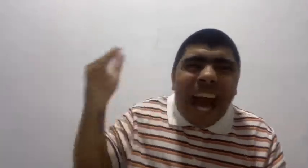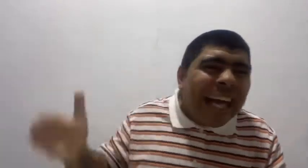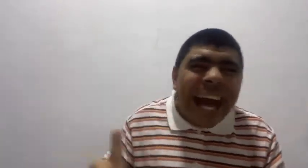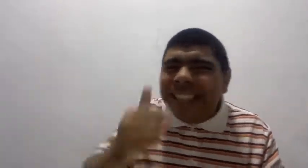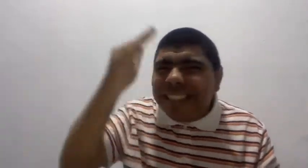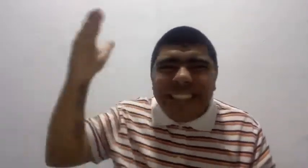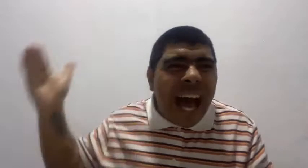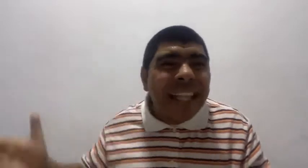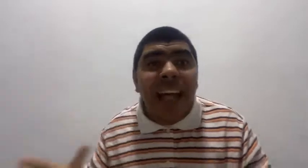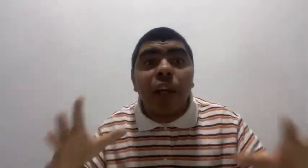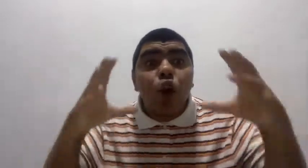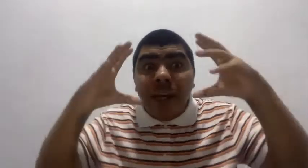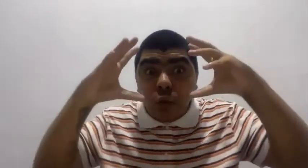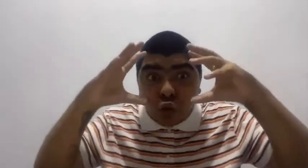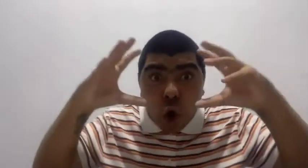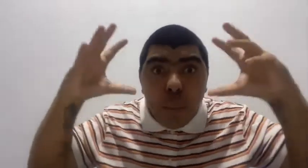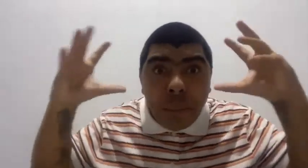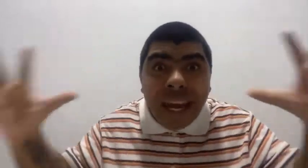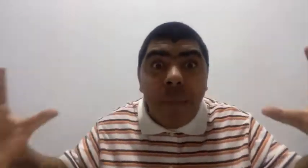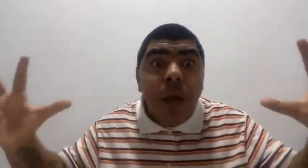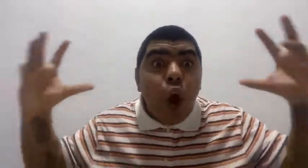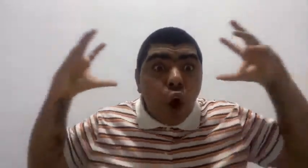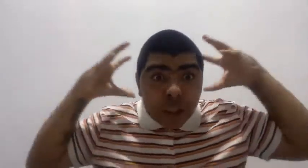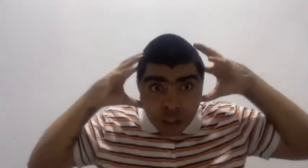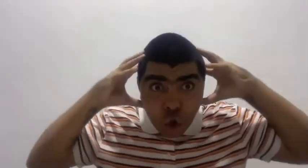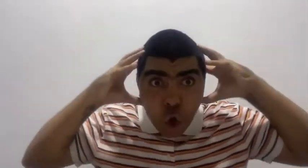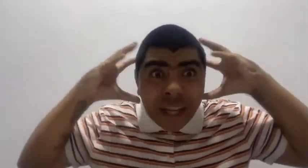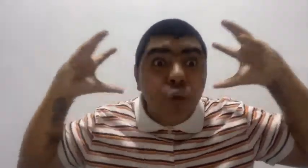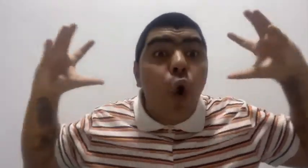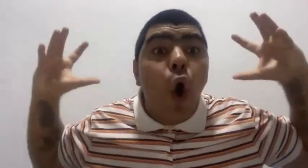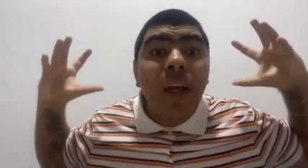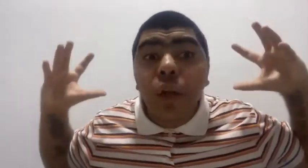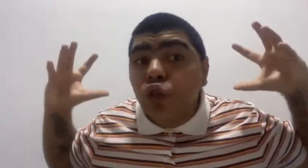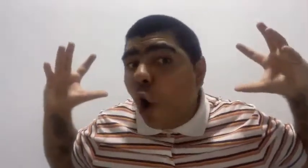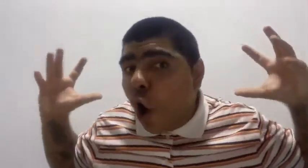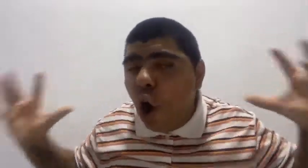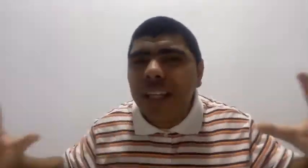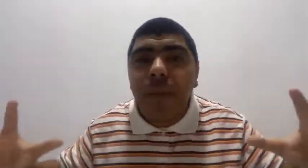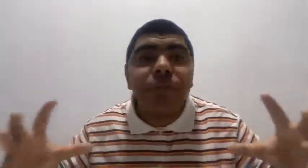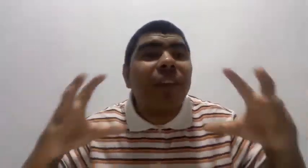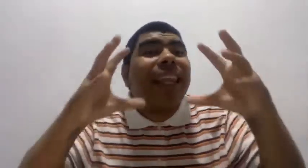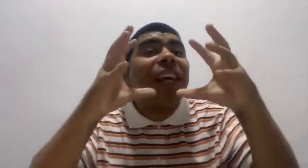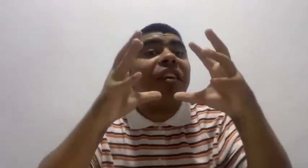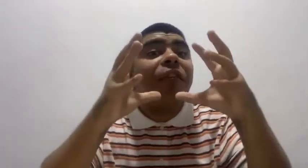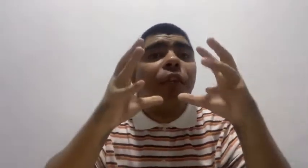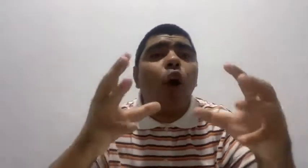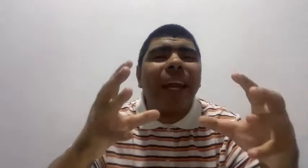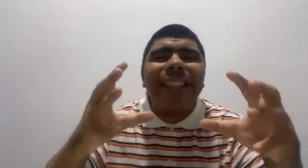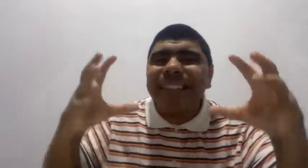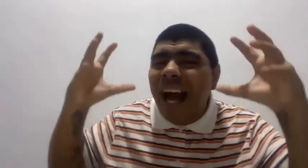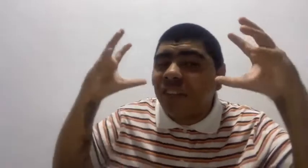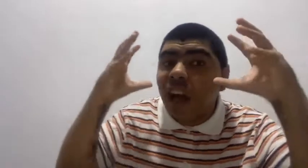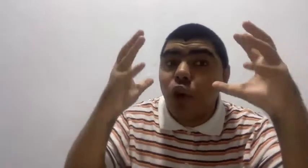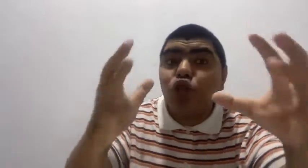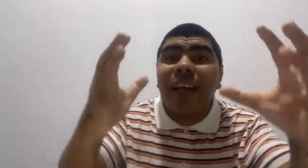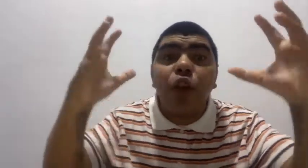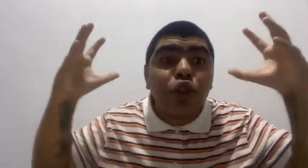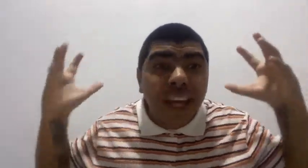nada, nada de lo que tus ojos vean o de lo que tus oídos oigan te desenfoquen hacia donde Dios te